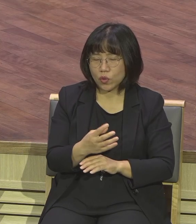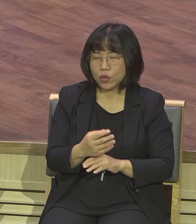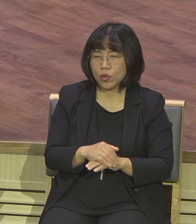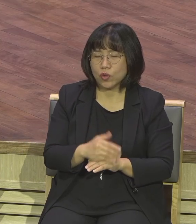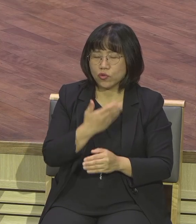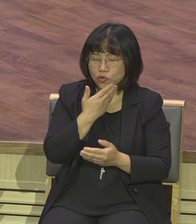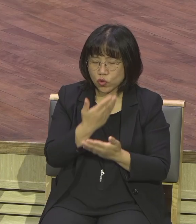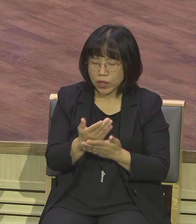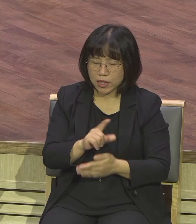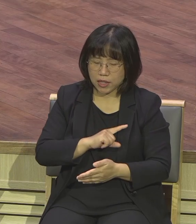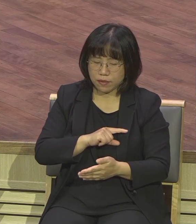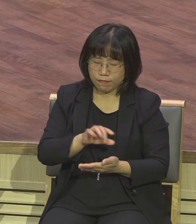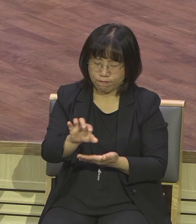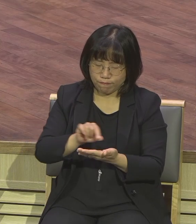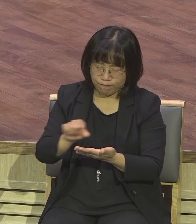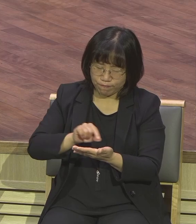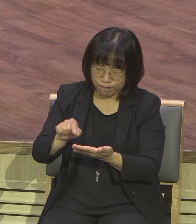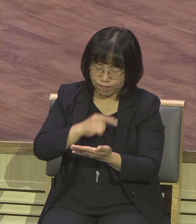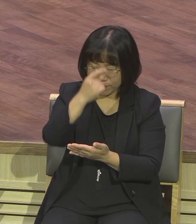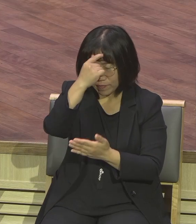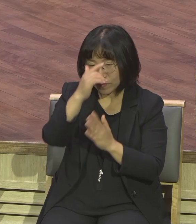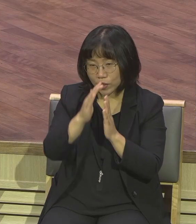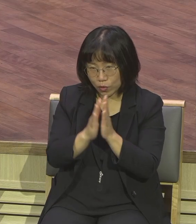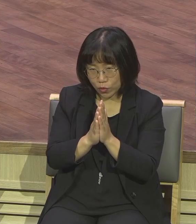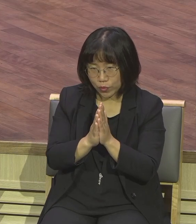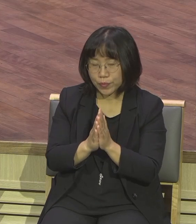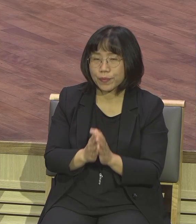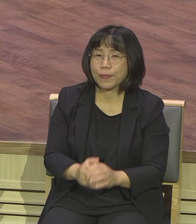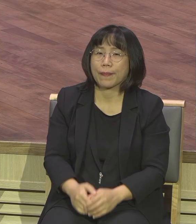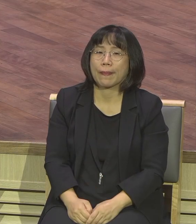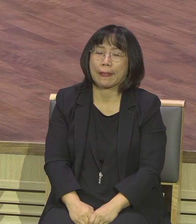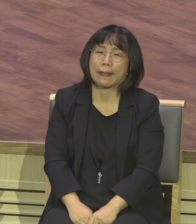중요한 사람들 찍어가면서 기도도 하고 대표로 통틀어서 기도하고